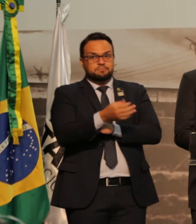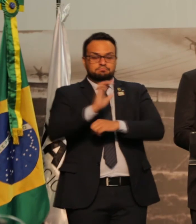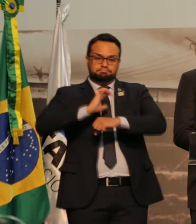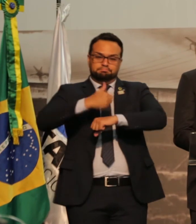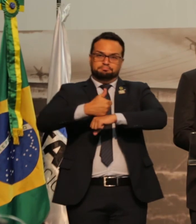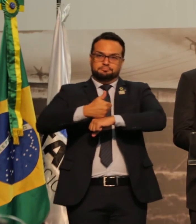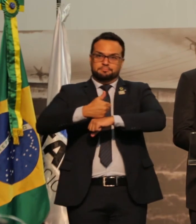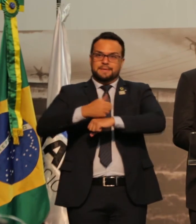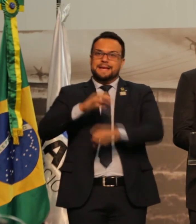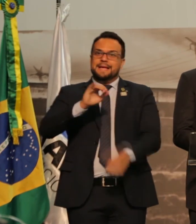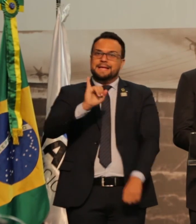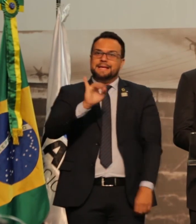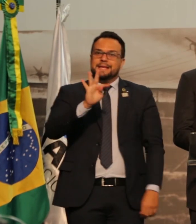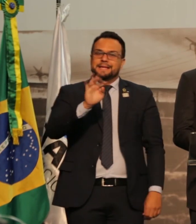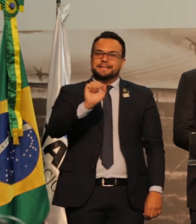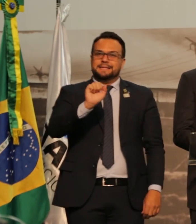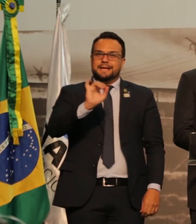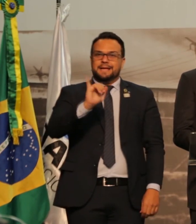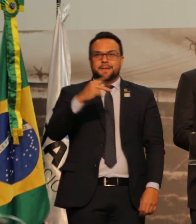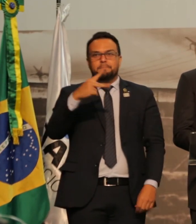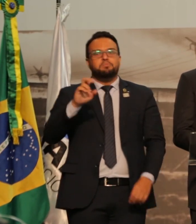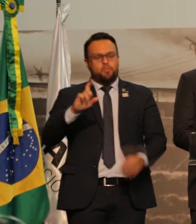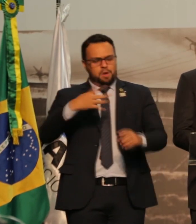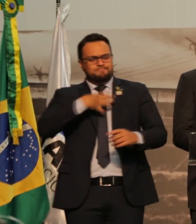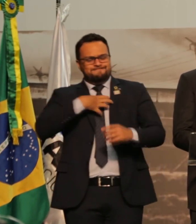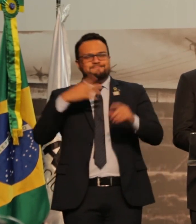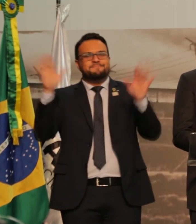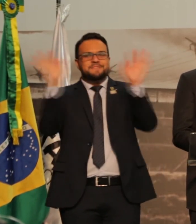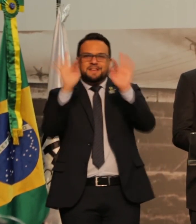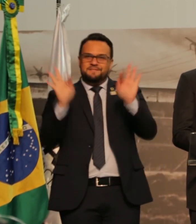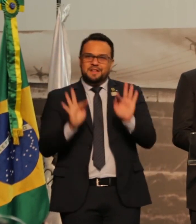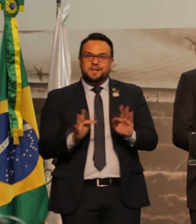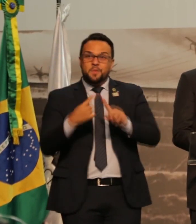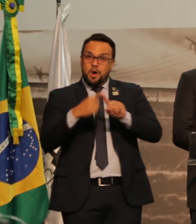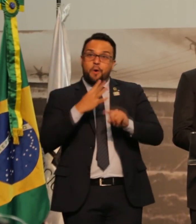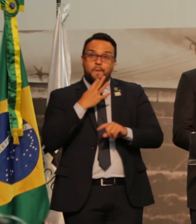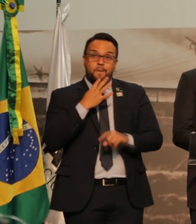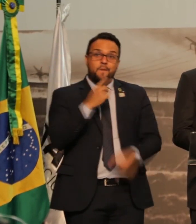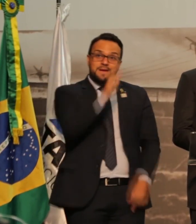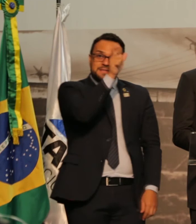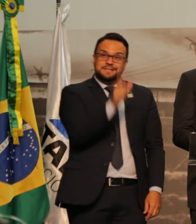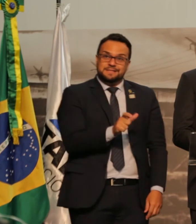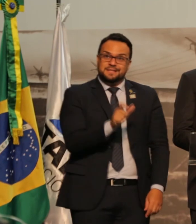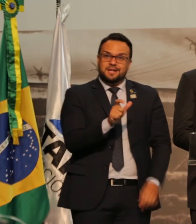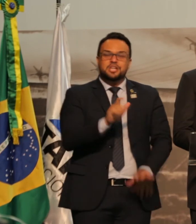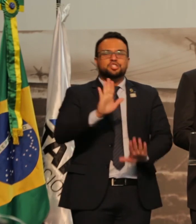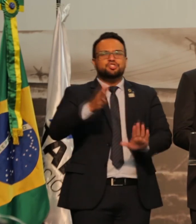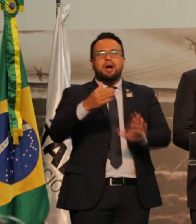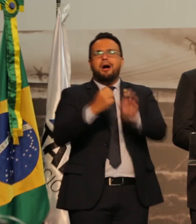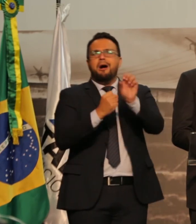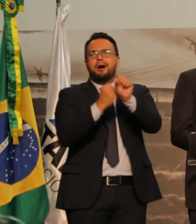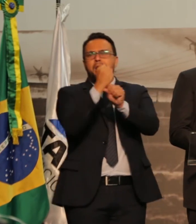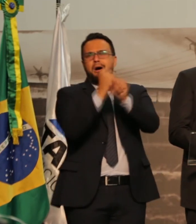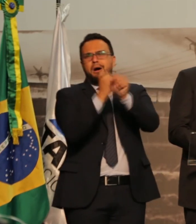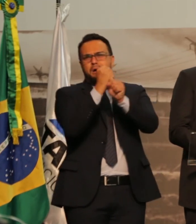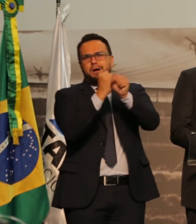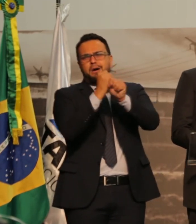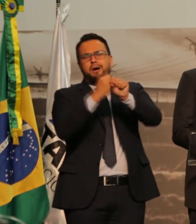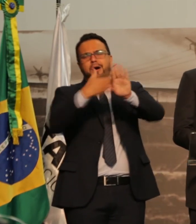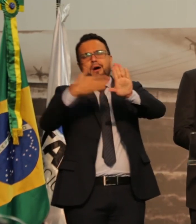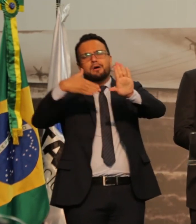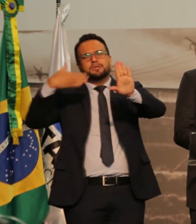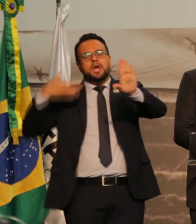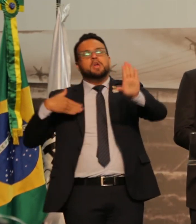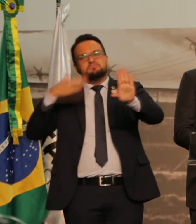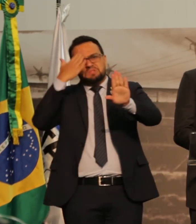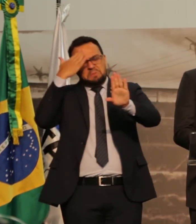Fiquei feliz. E conhecia ele de décadas, sabia do seu